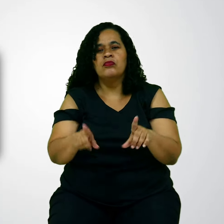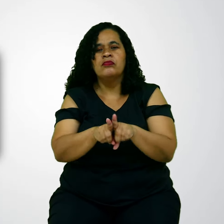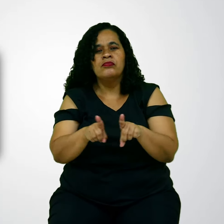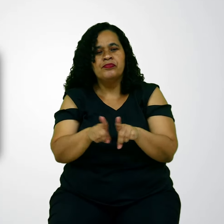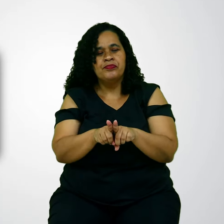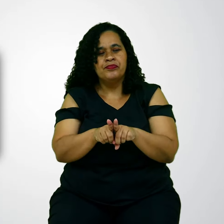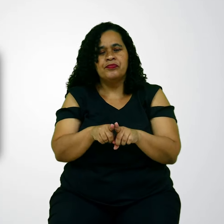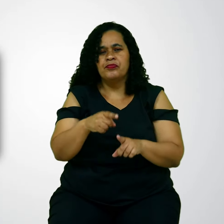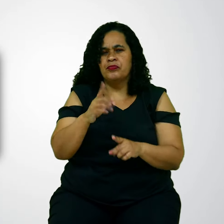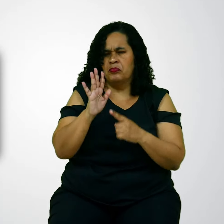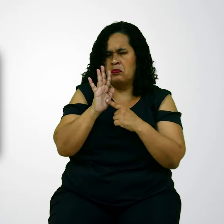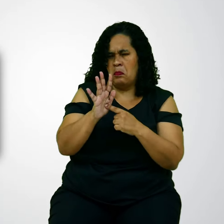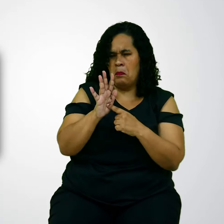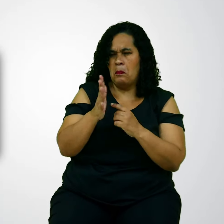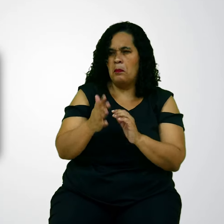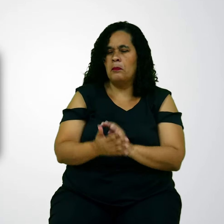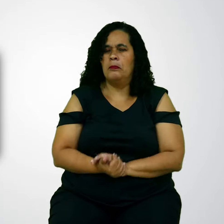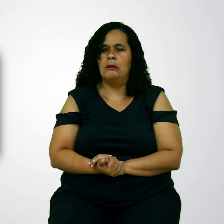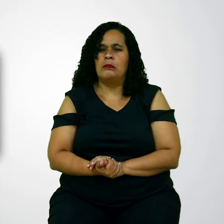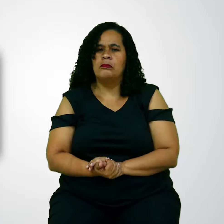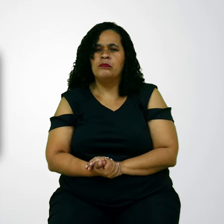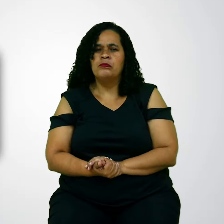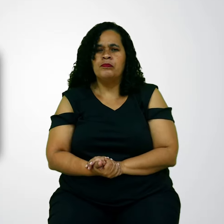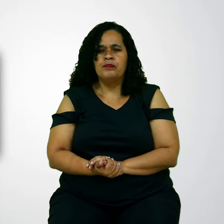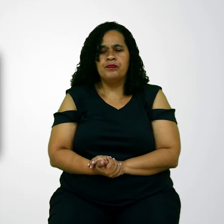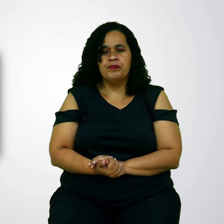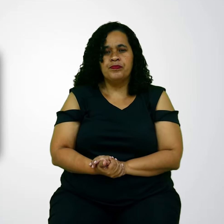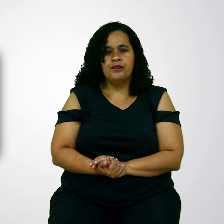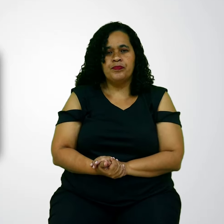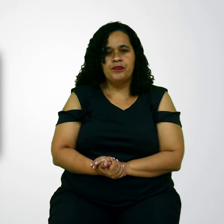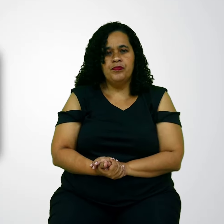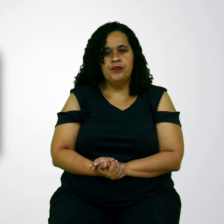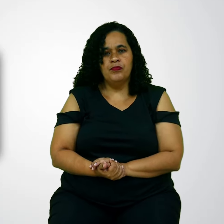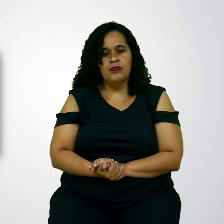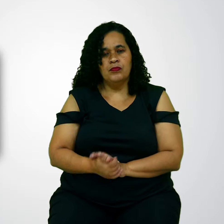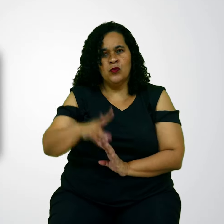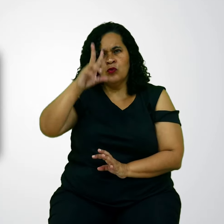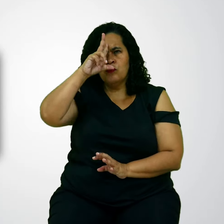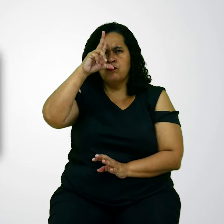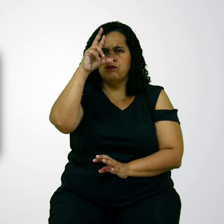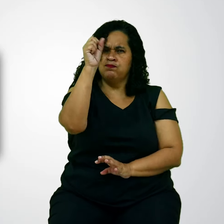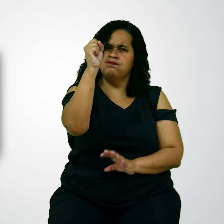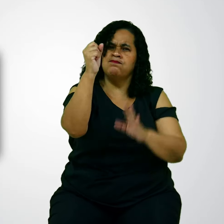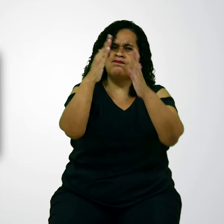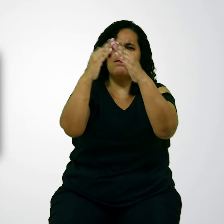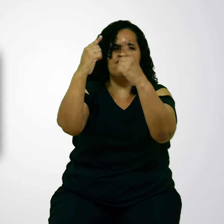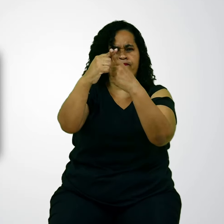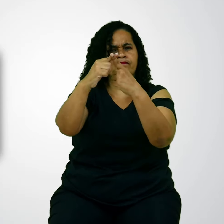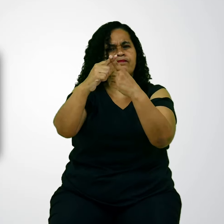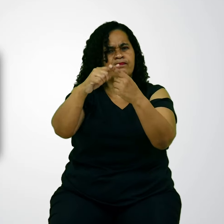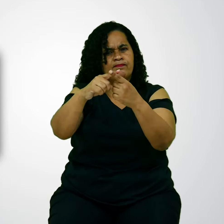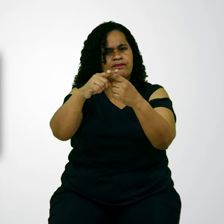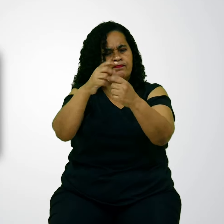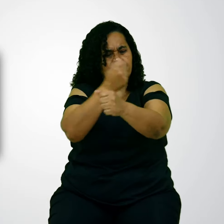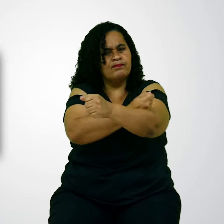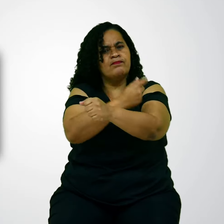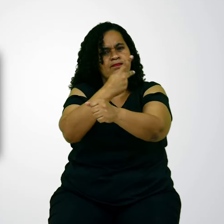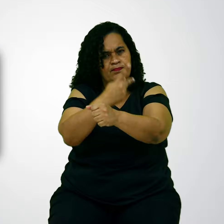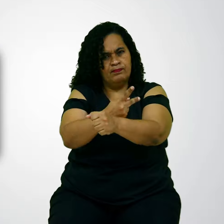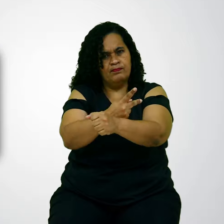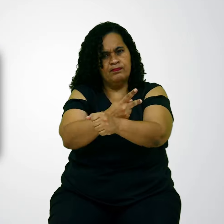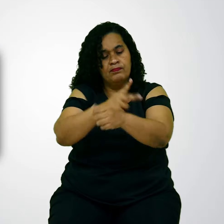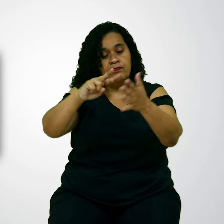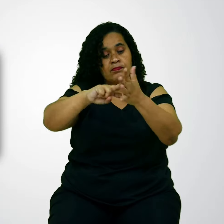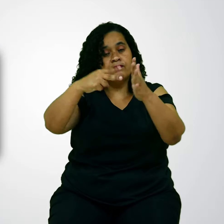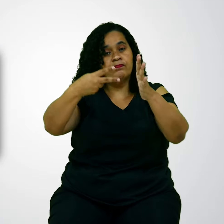como um pilar, mais uma coluna da promessa, da denominação, é a unidade. A